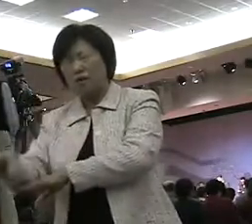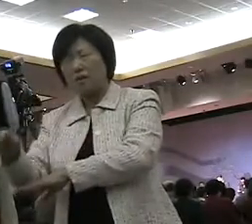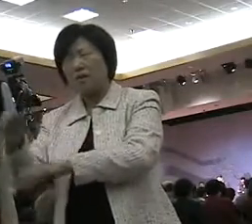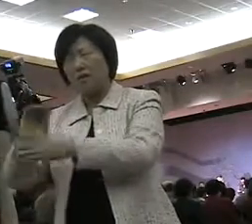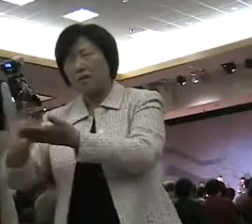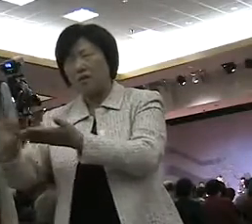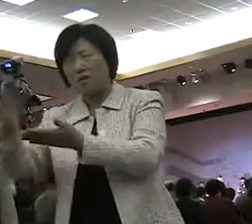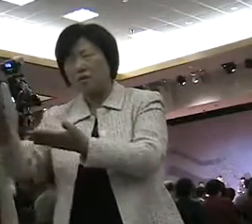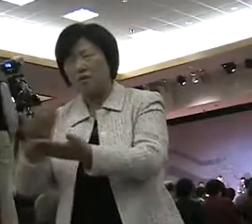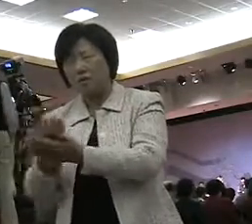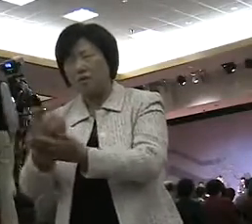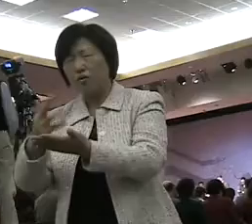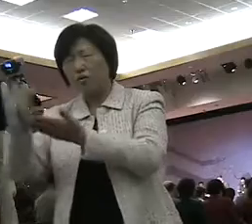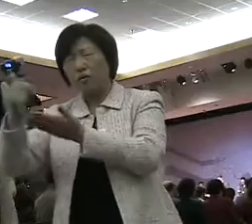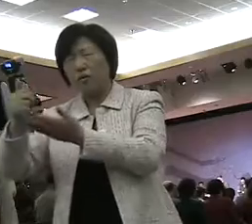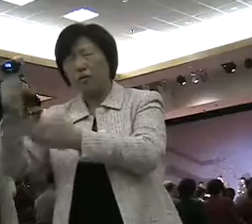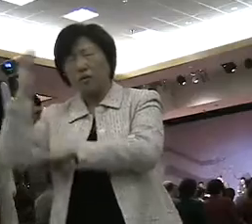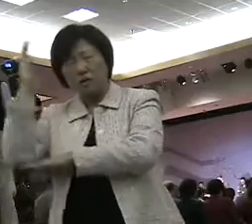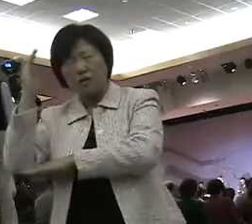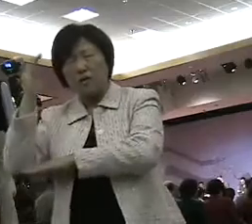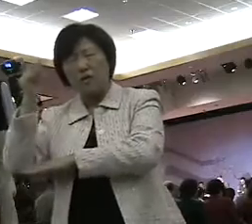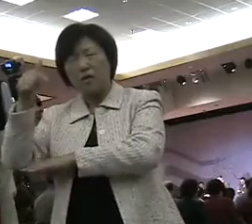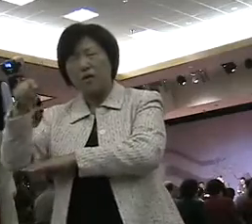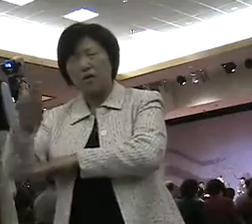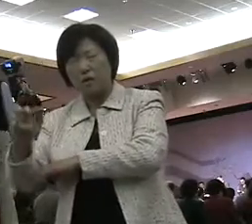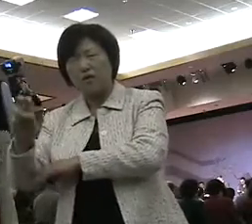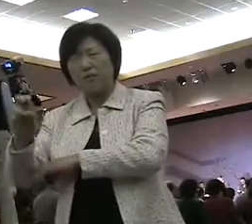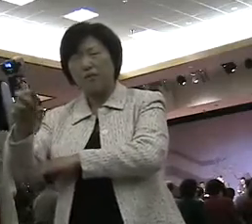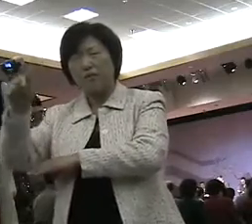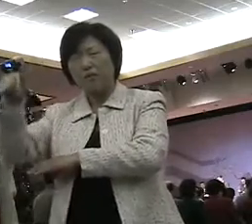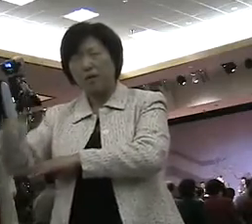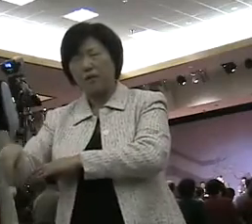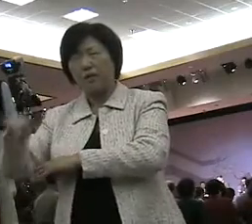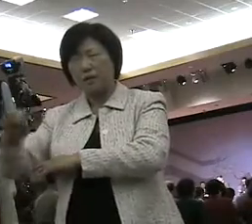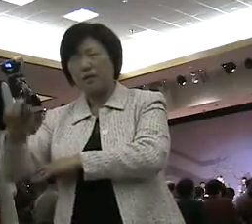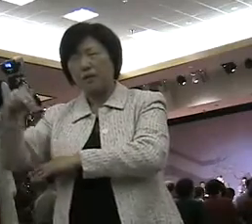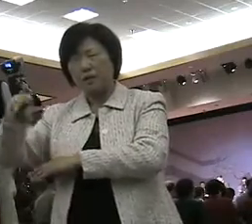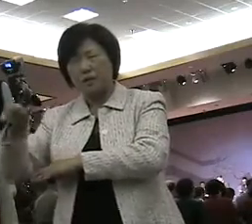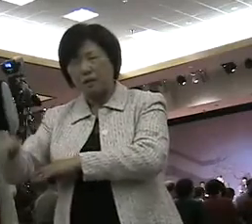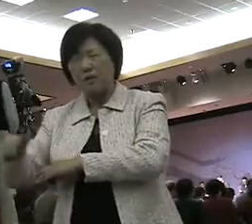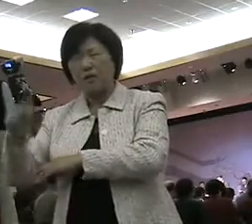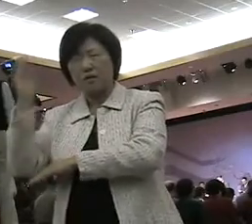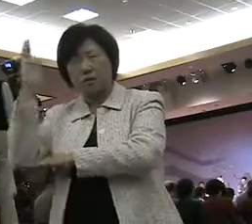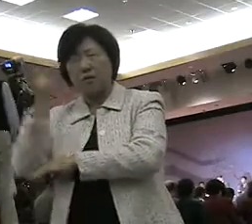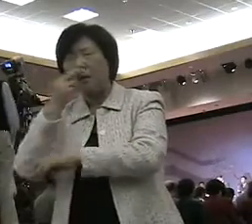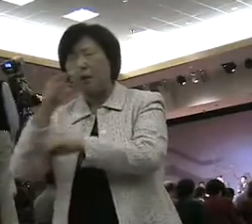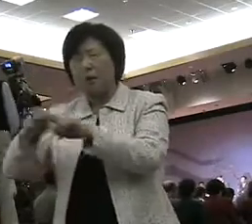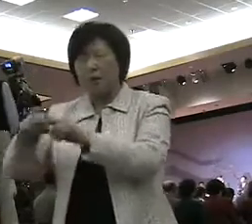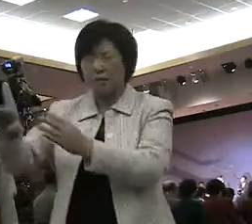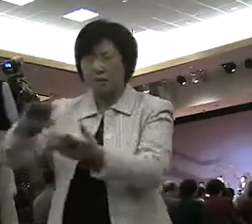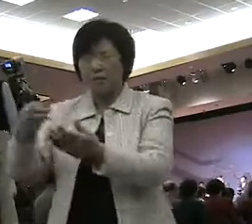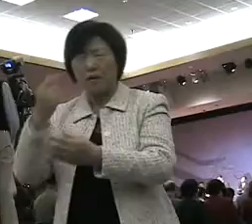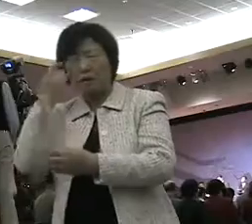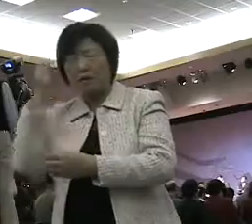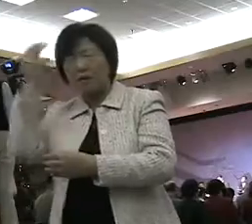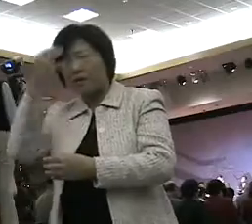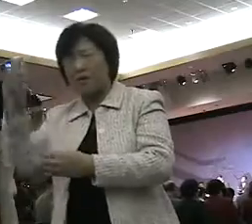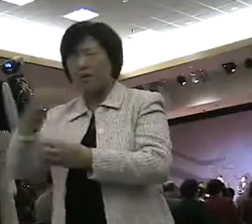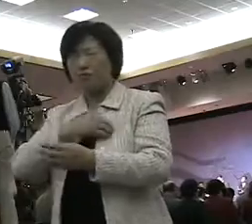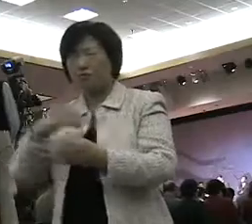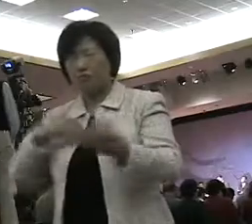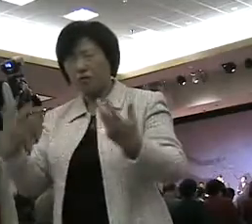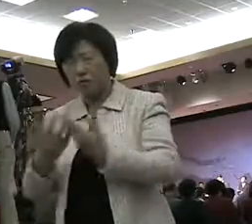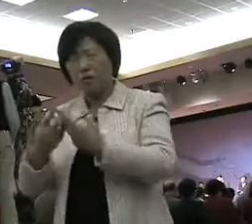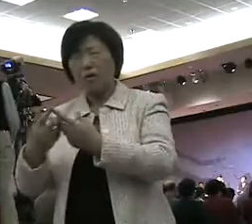주시옵소서. 주님께서 사랑하는 말씀의 종 김기선 목사님께 영육간의 강건함을 주시사 말씀의 기름 부으심과 성령 충만함으로